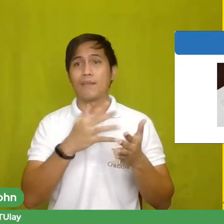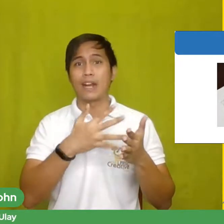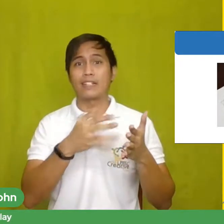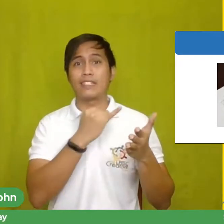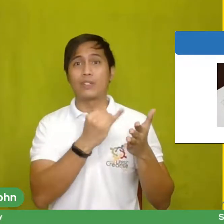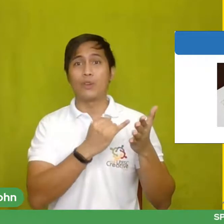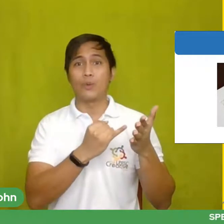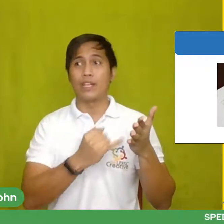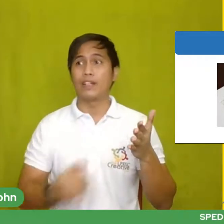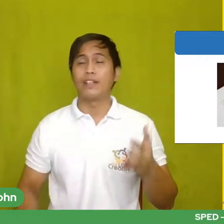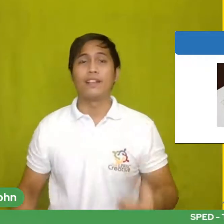Practice na drawing.